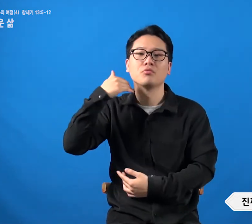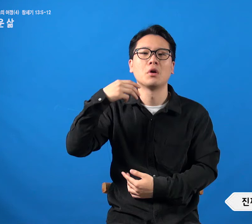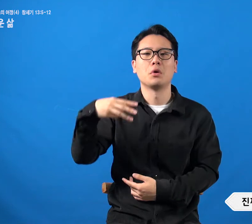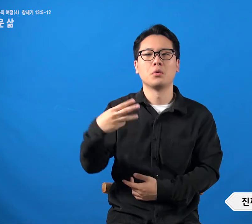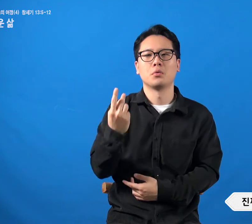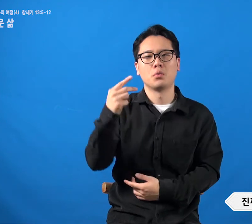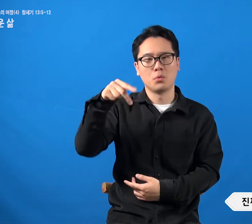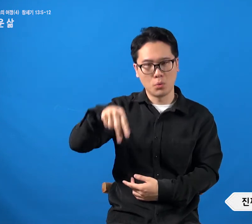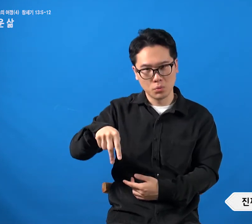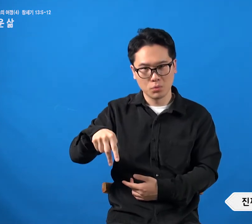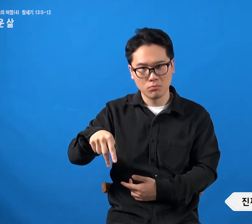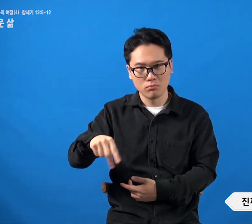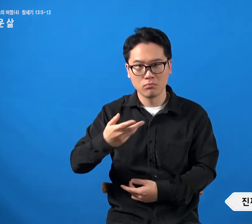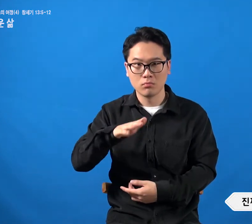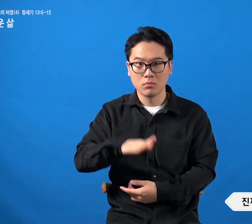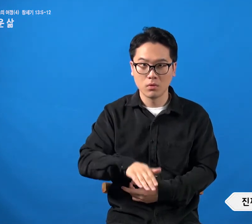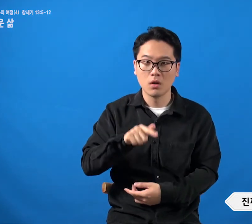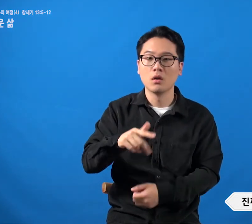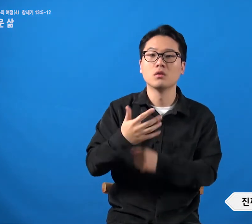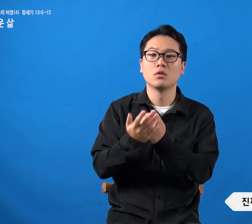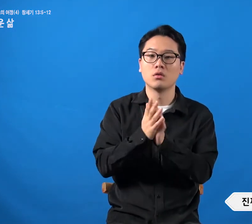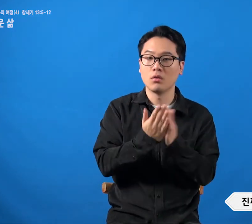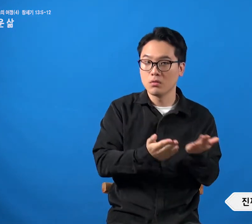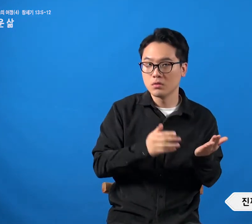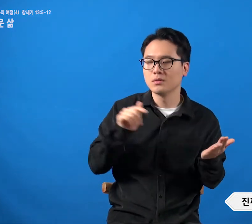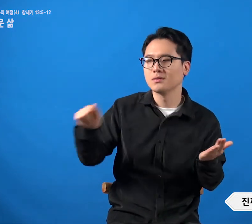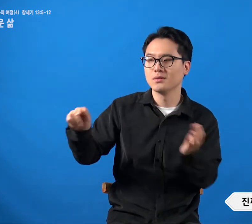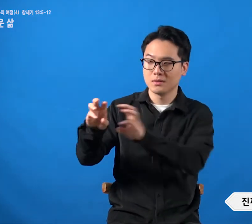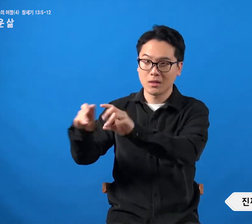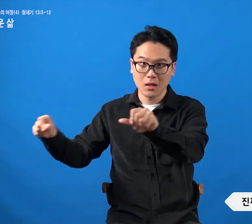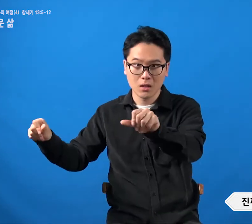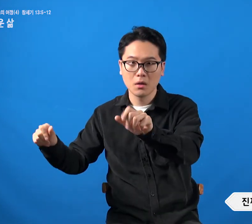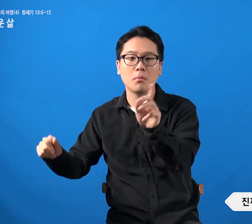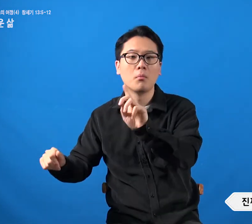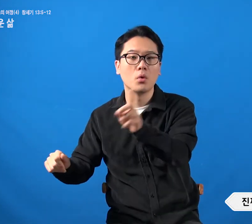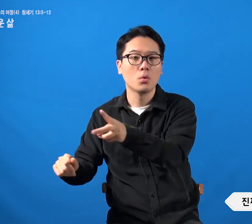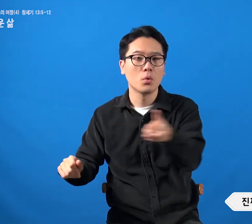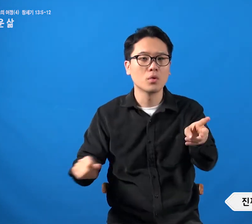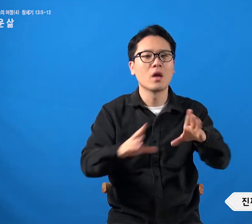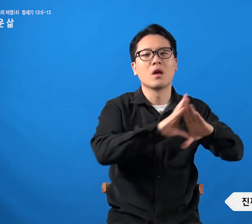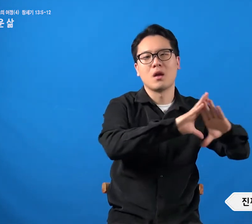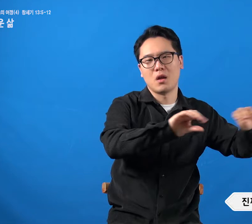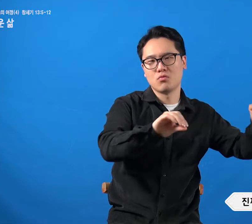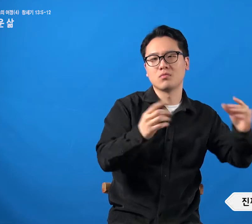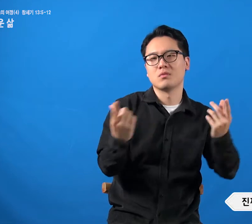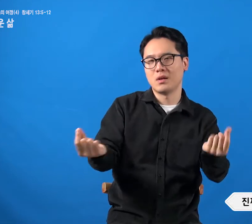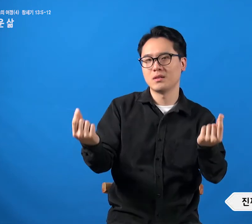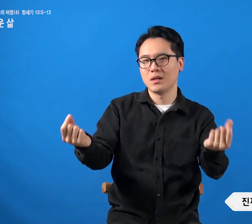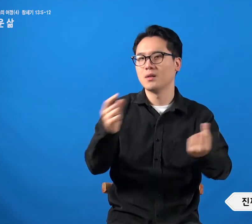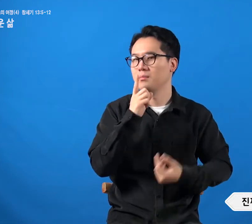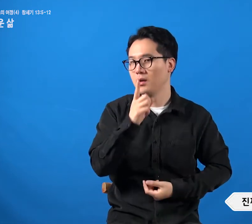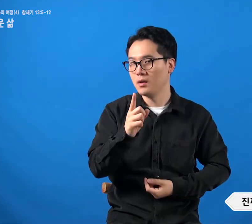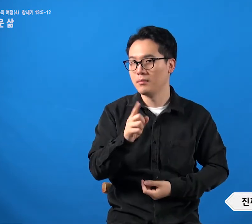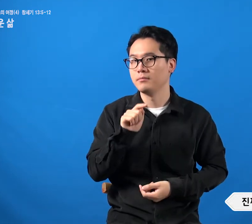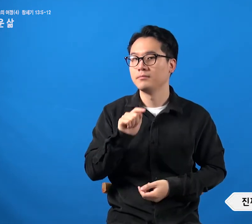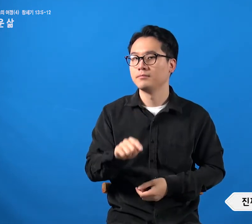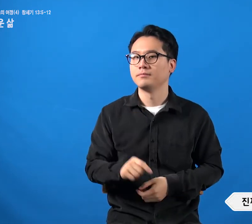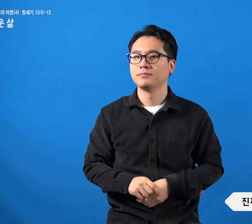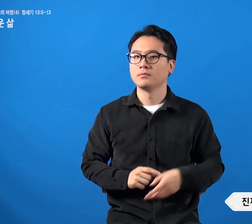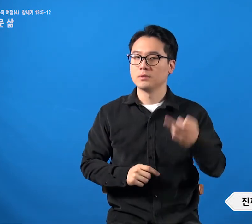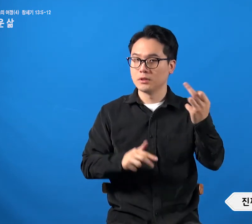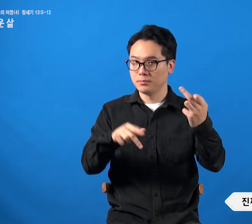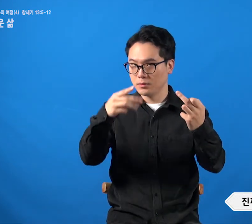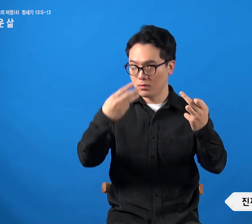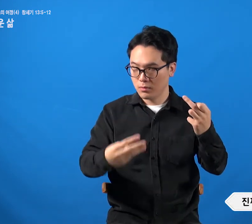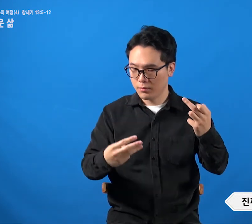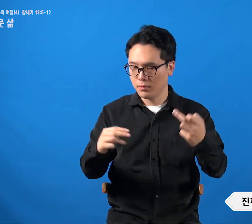향해서 애굽 땅과 같았다라고 말씀하고 있음을 봅니다. 그리고 12절 이렇게 말합니다. 롯은 그 지역의